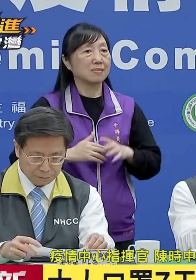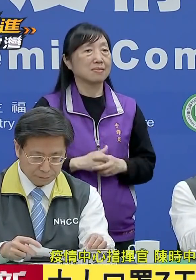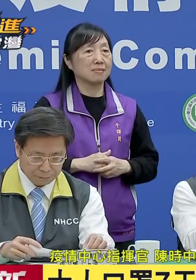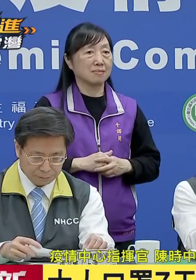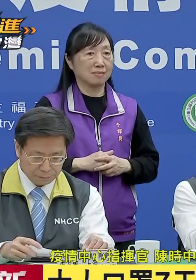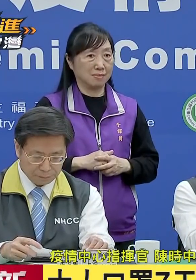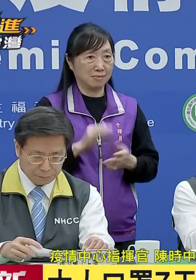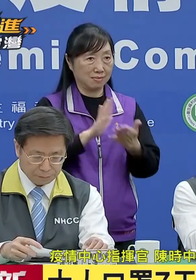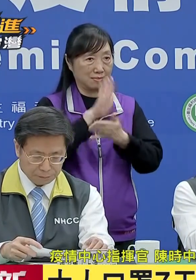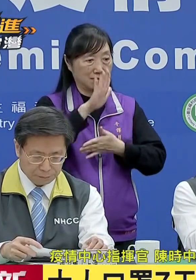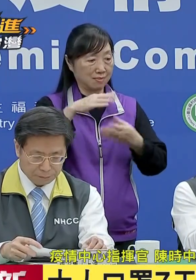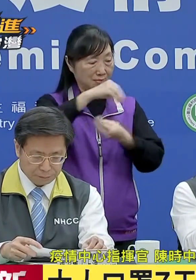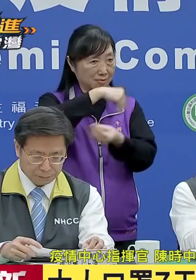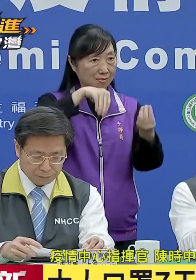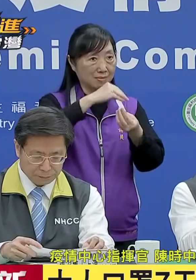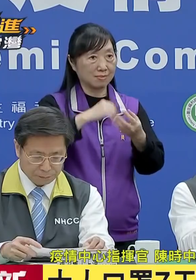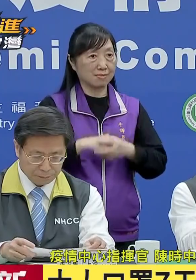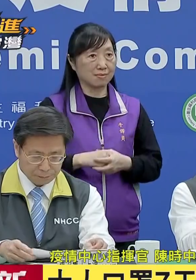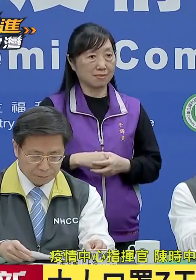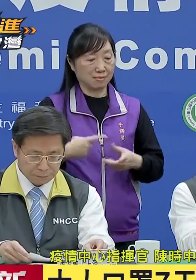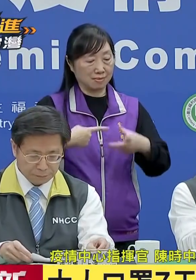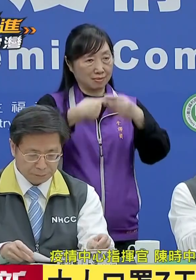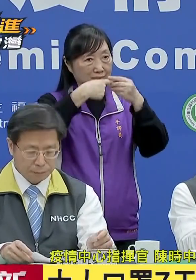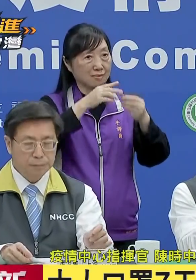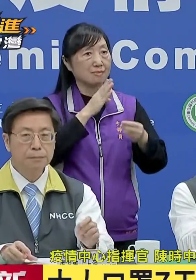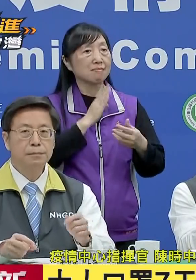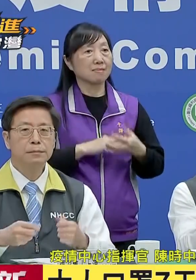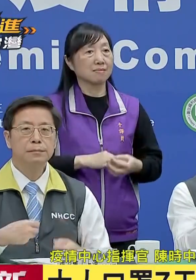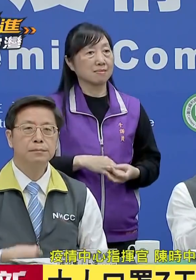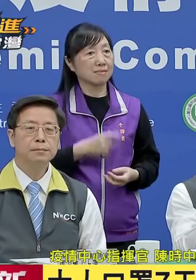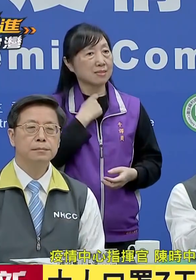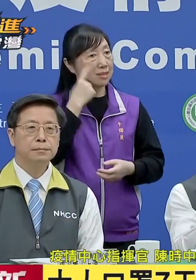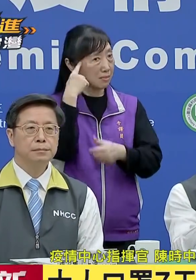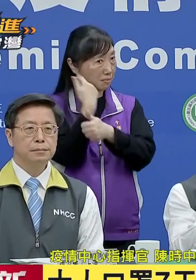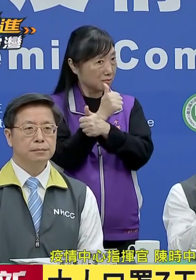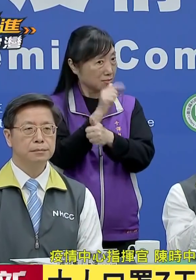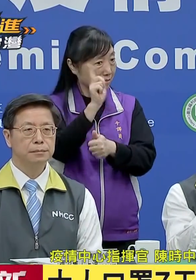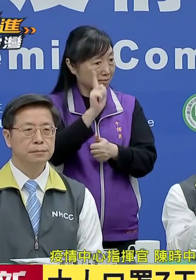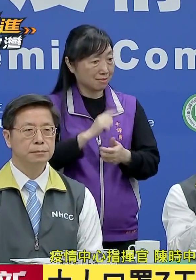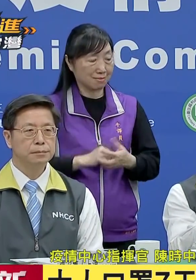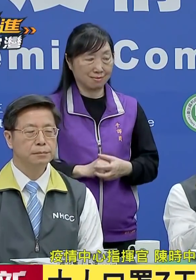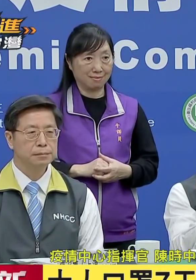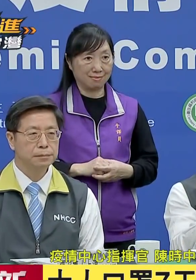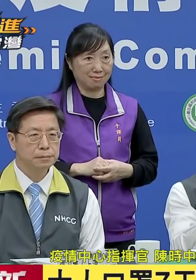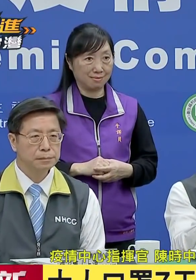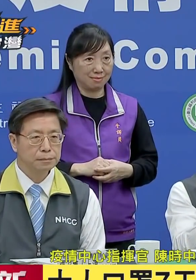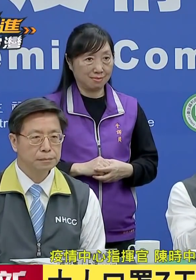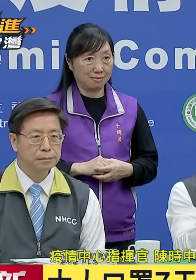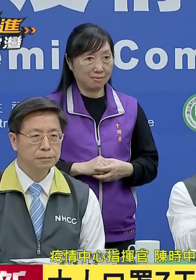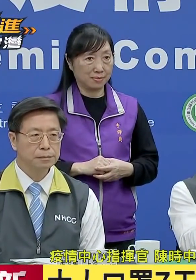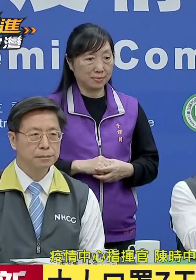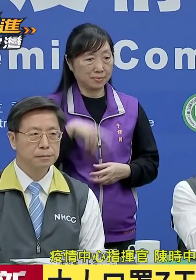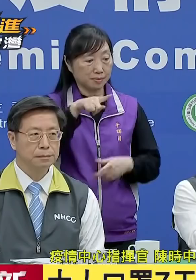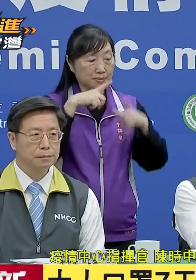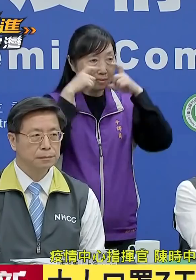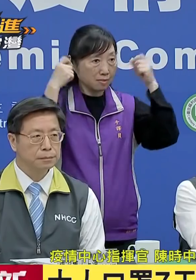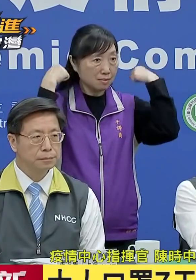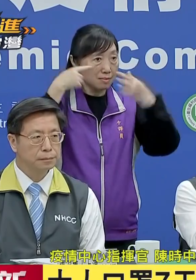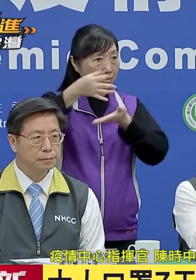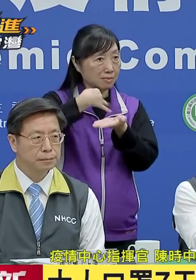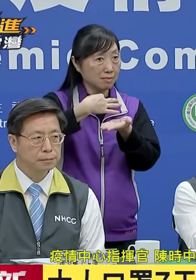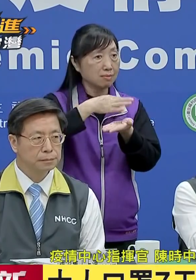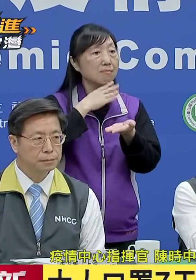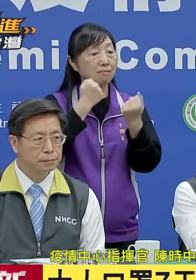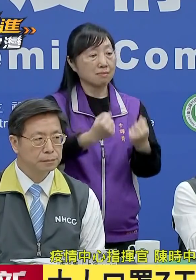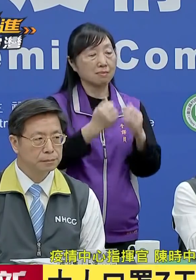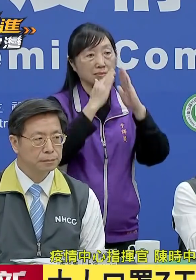整里面，大概未来哈，最大概第一个要做的，可能就是要考虑几个方向。好，一个就是这口罩贩卖哈，